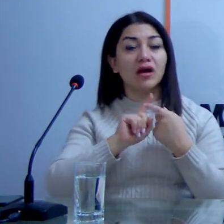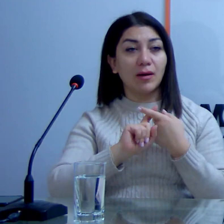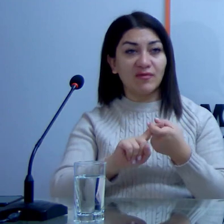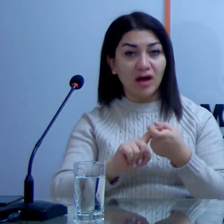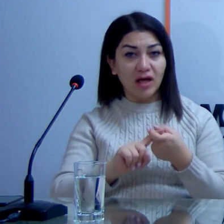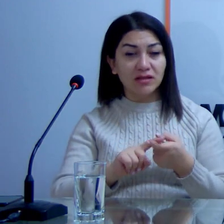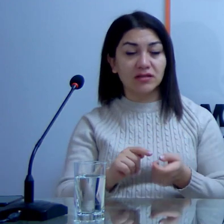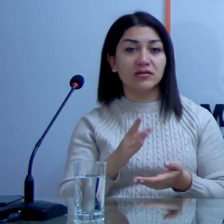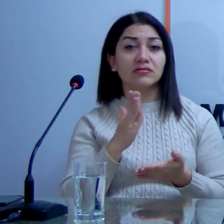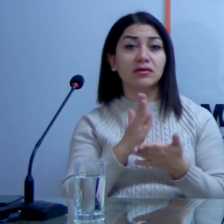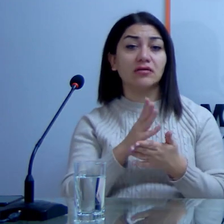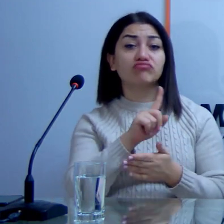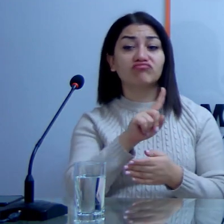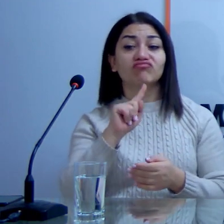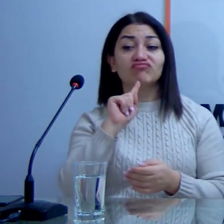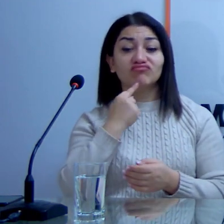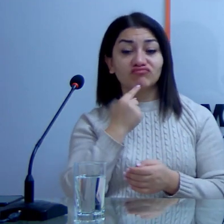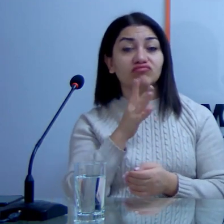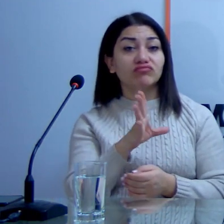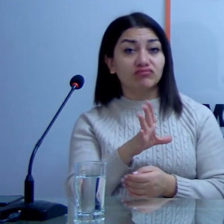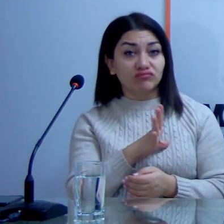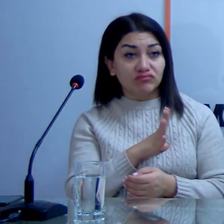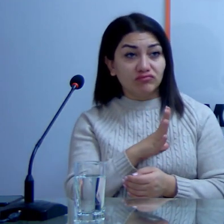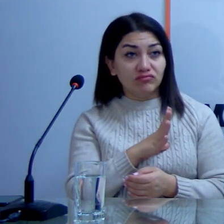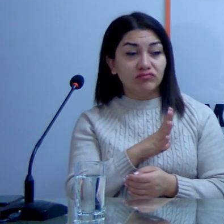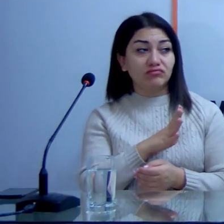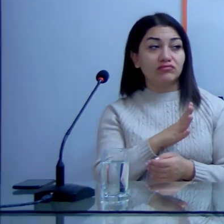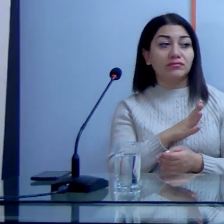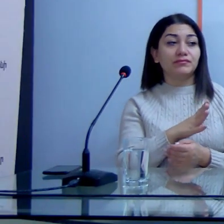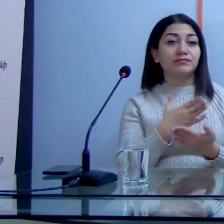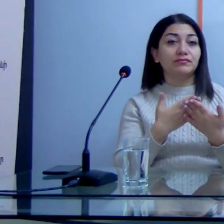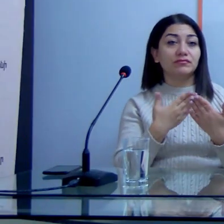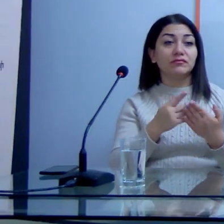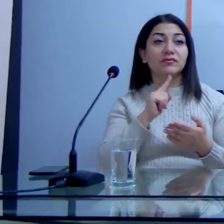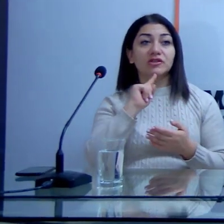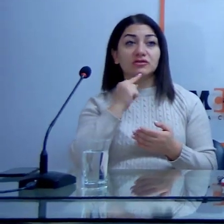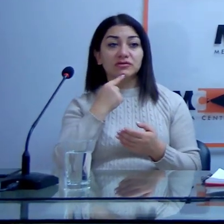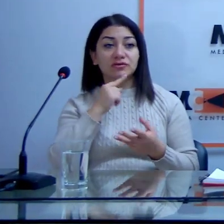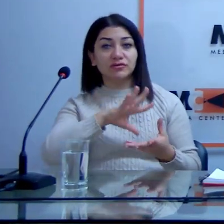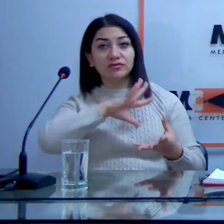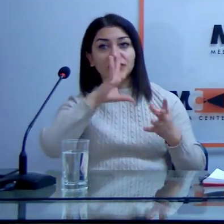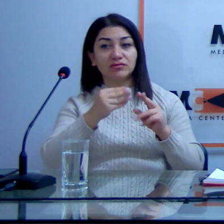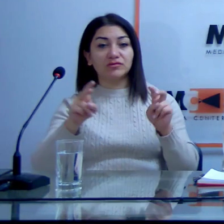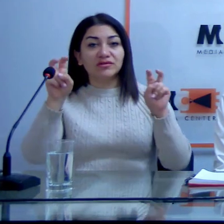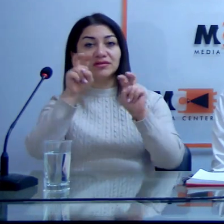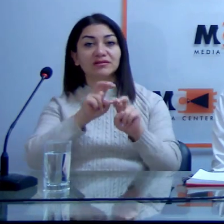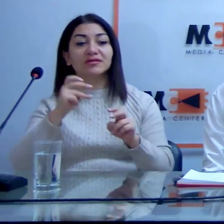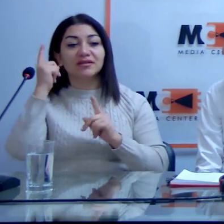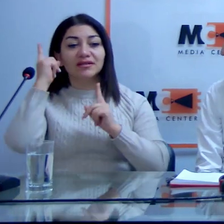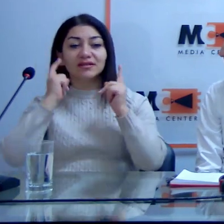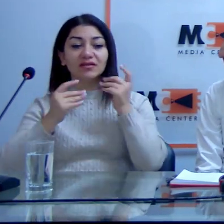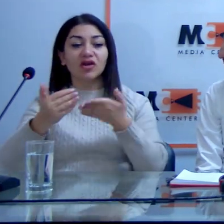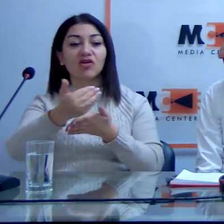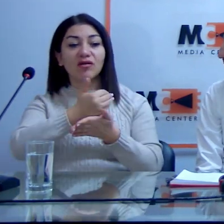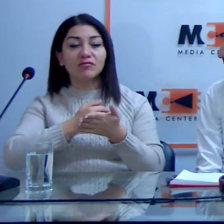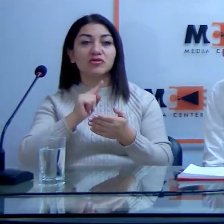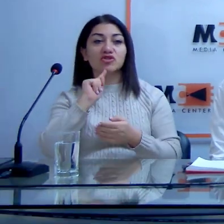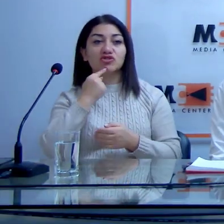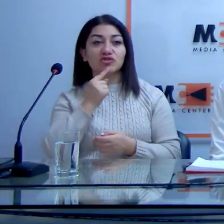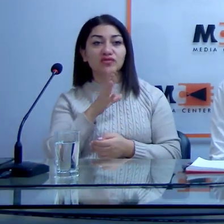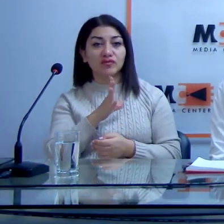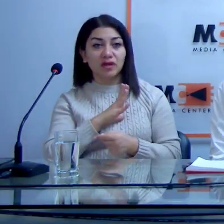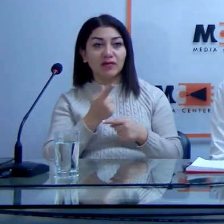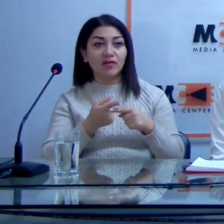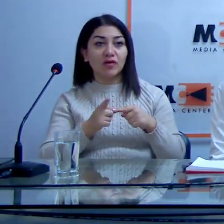կապված կային որոշ դժվարություններ, ինչը նաև դժվարեցնում էր ընդհանուր հետազոտության տվյալների հավաքման ընթացքը,